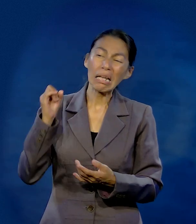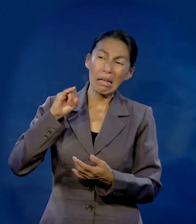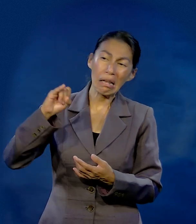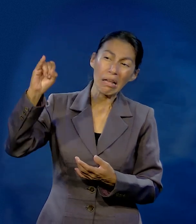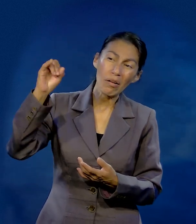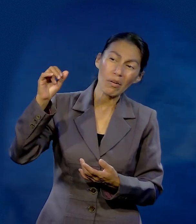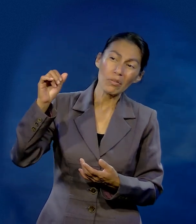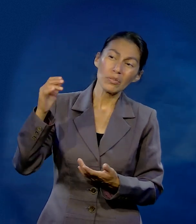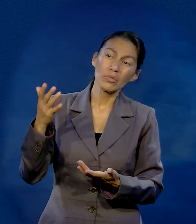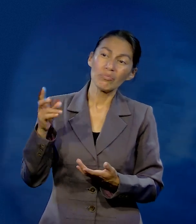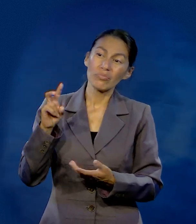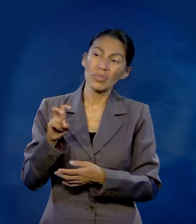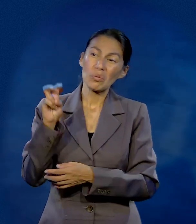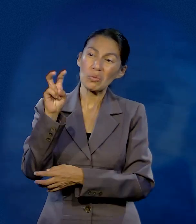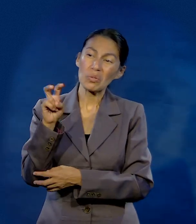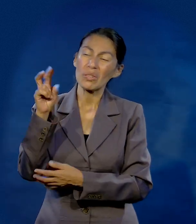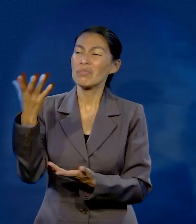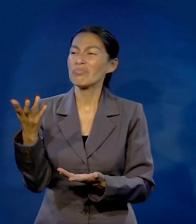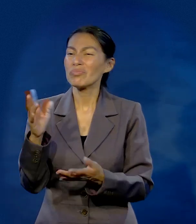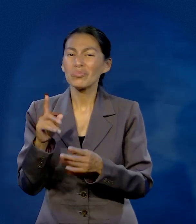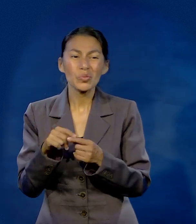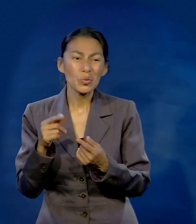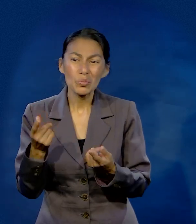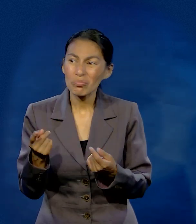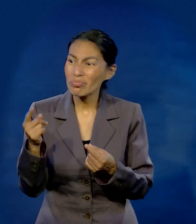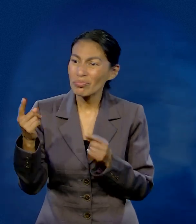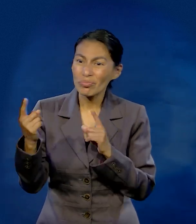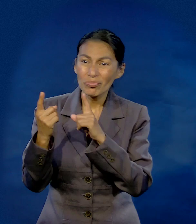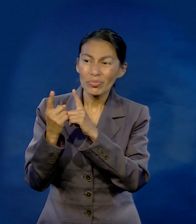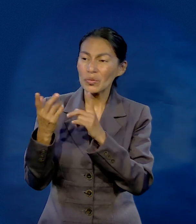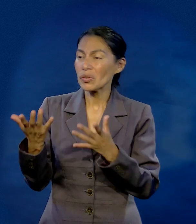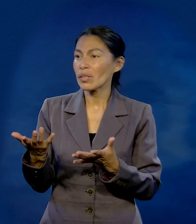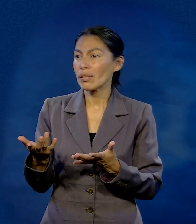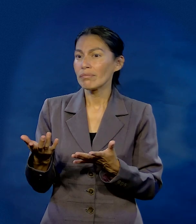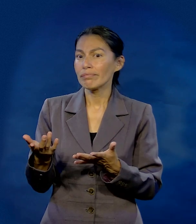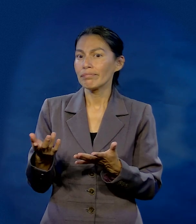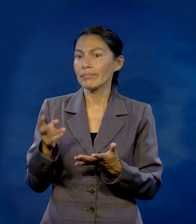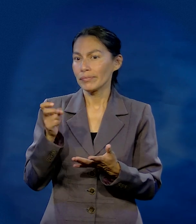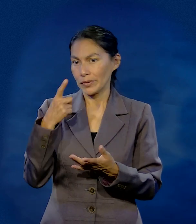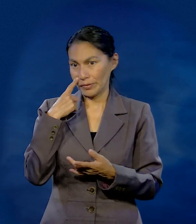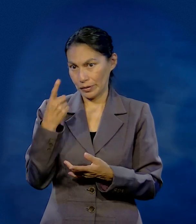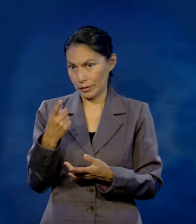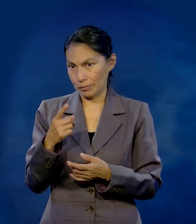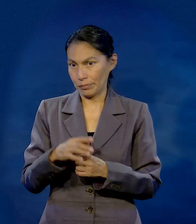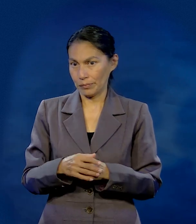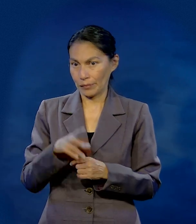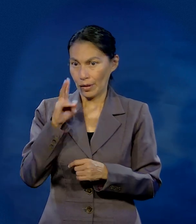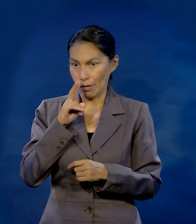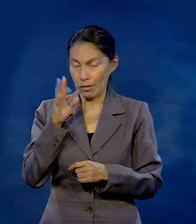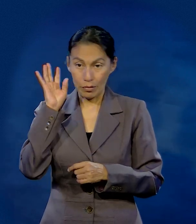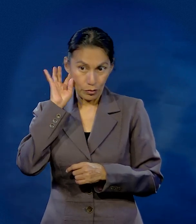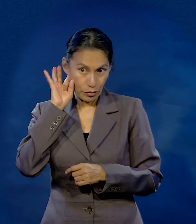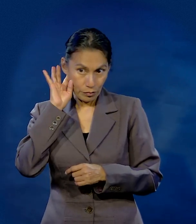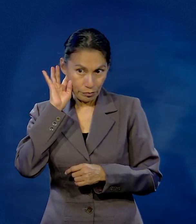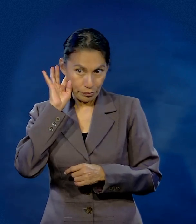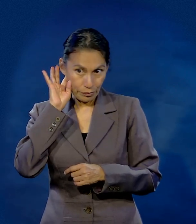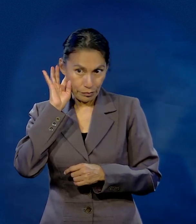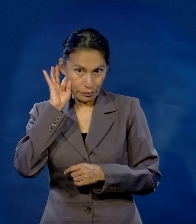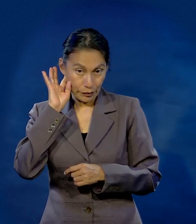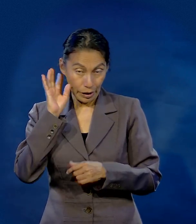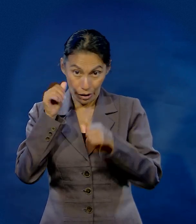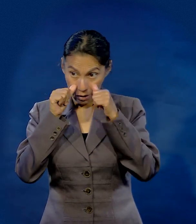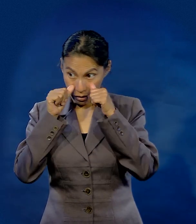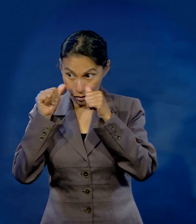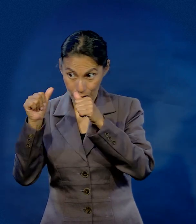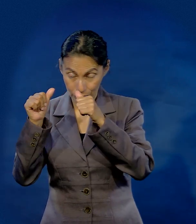a uno de los dos y lograr que le graben un saludo un saludo a ellos porque esa va a ser mi carta de entrada el pastor